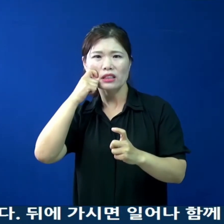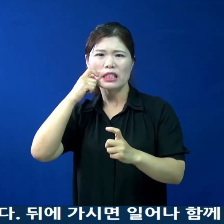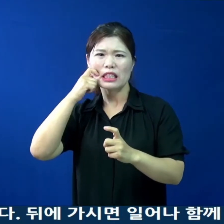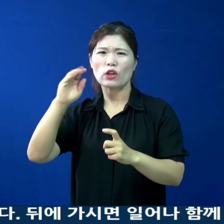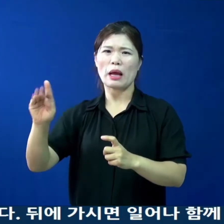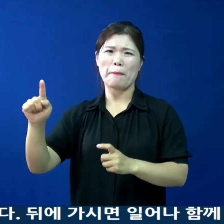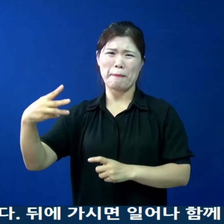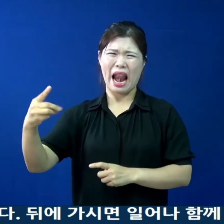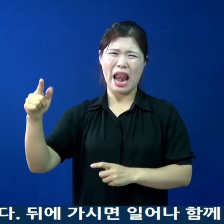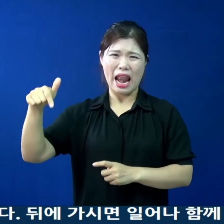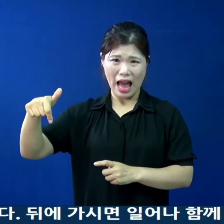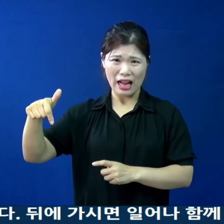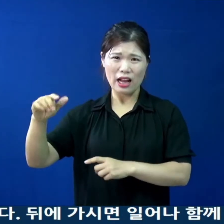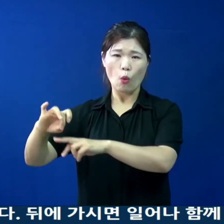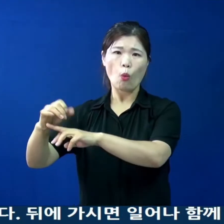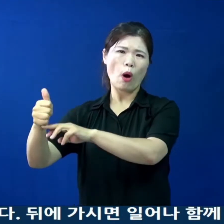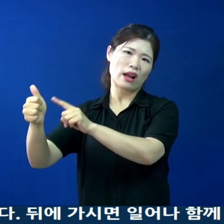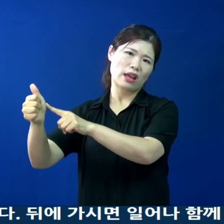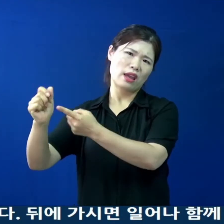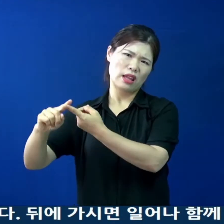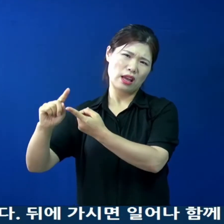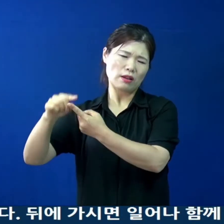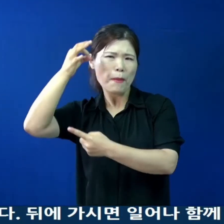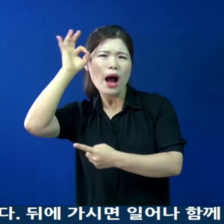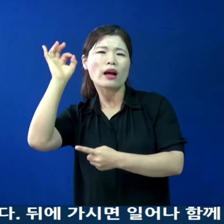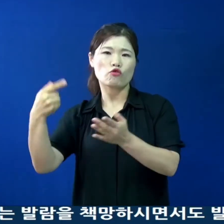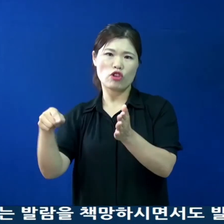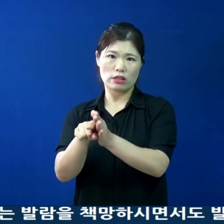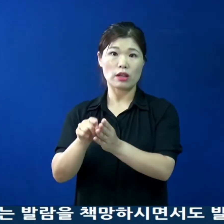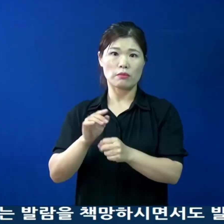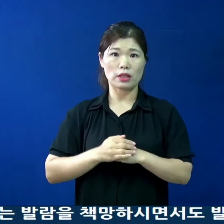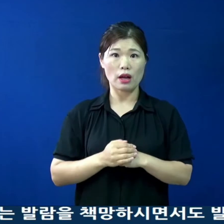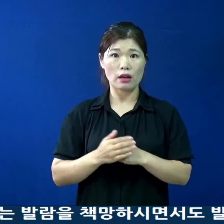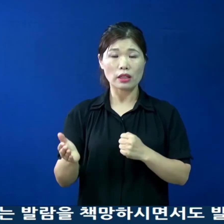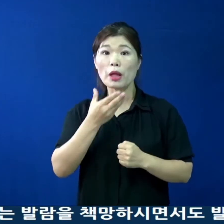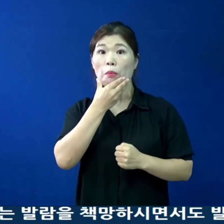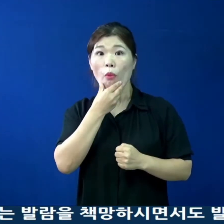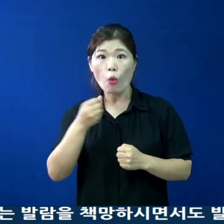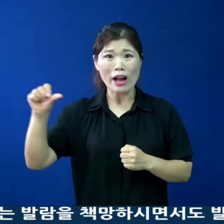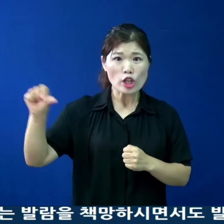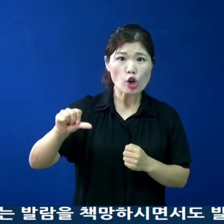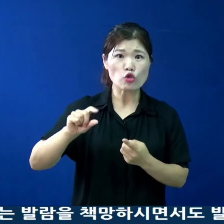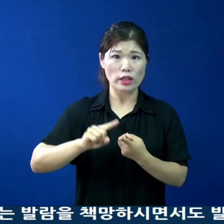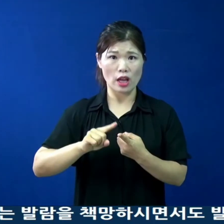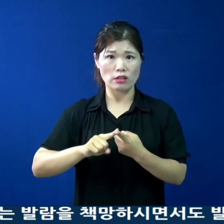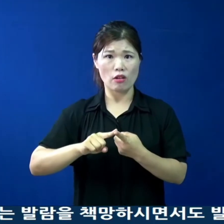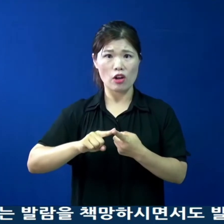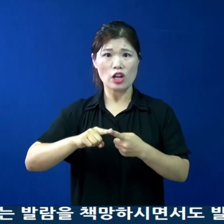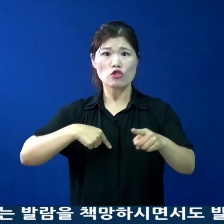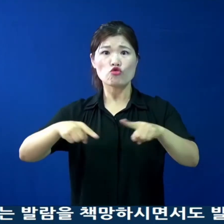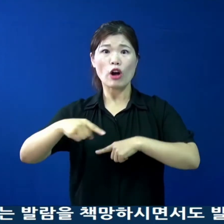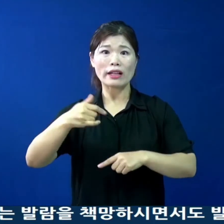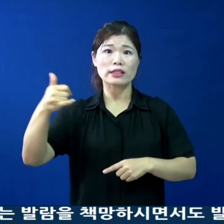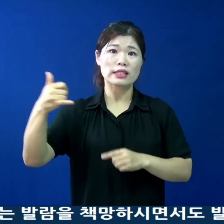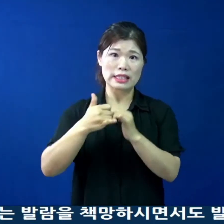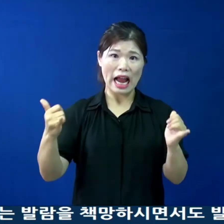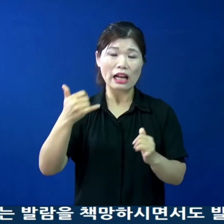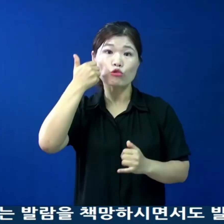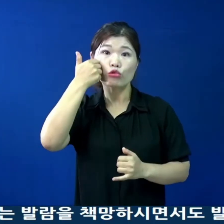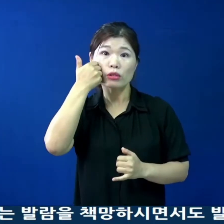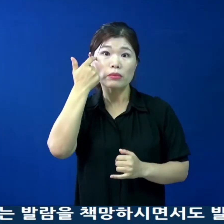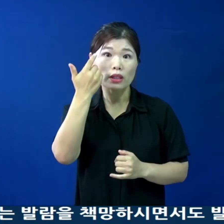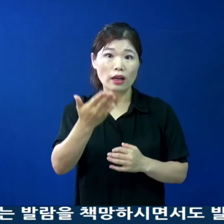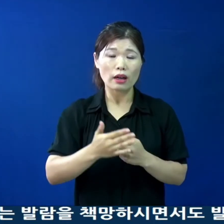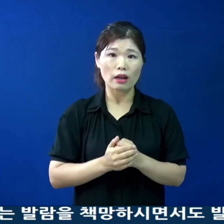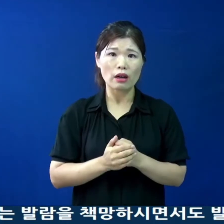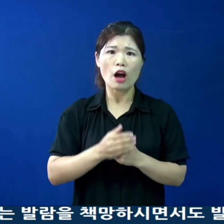하나님께서 계시하고자 하는 말씀을 전하게 하기 위해서 복과 저주의 주관자가 누구인가, 복과